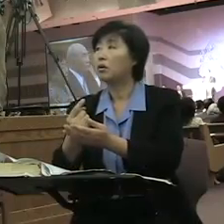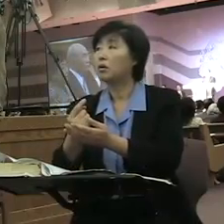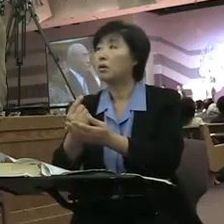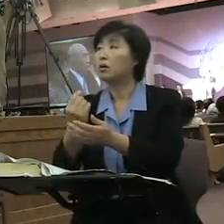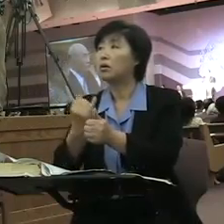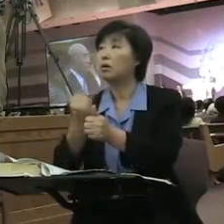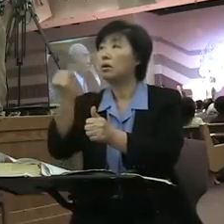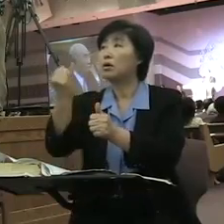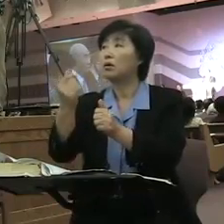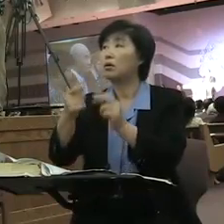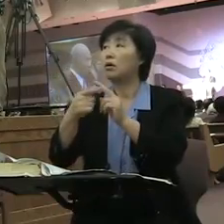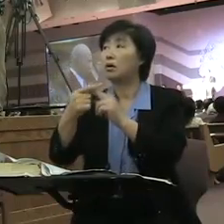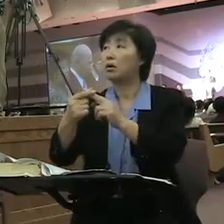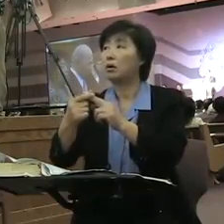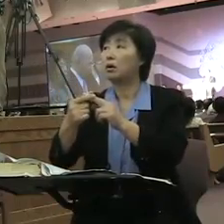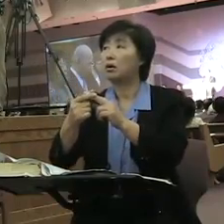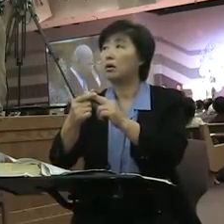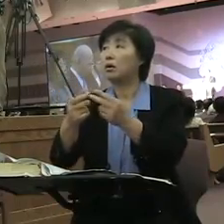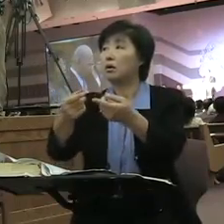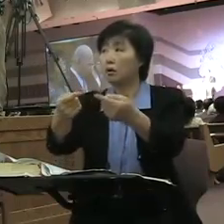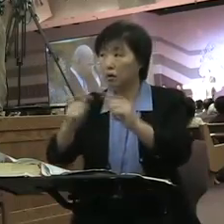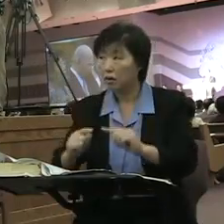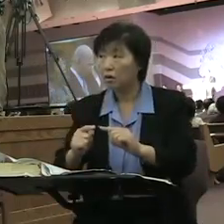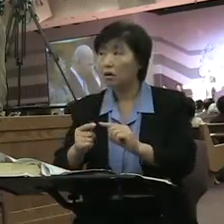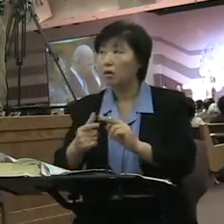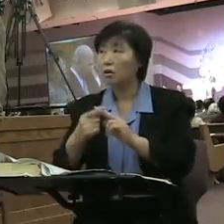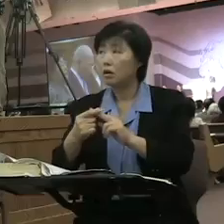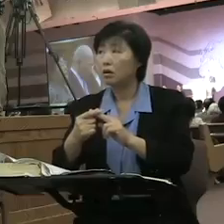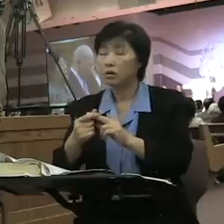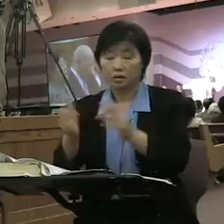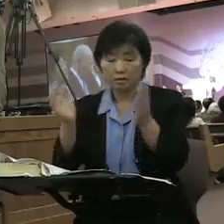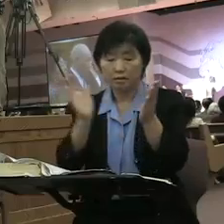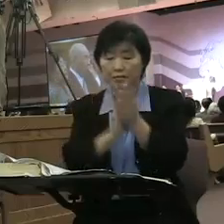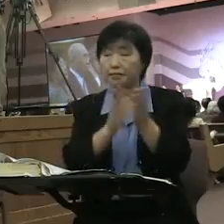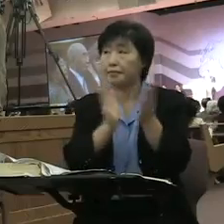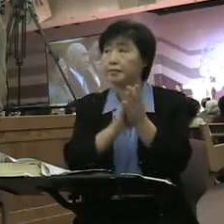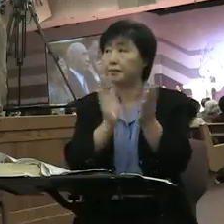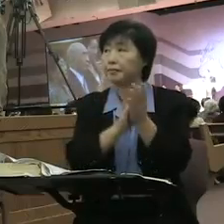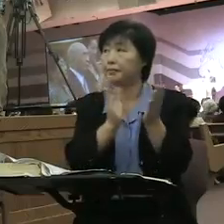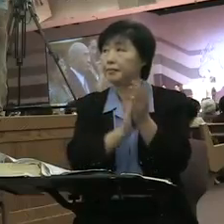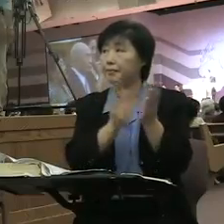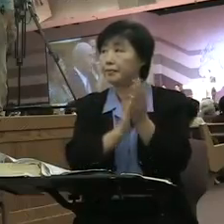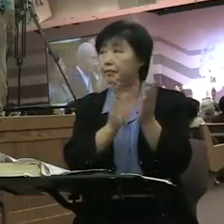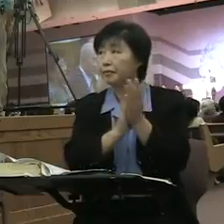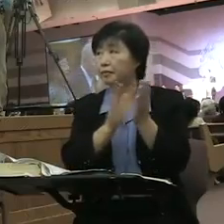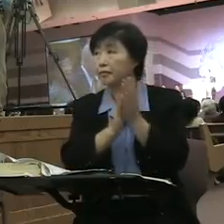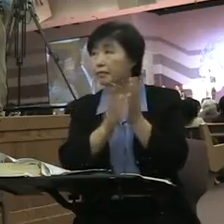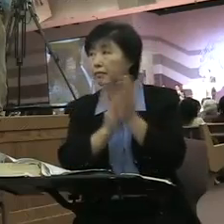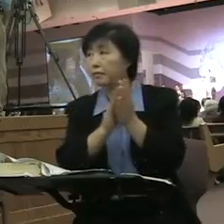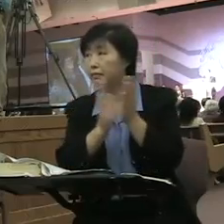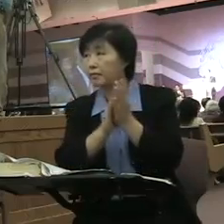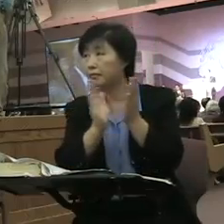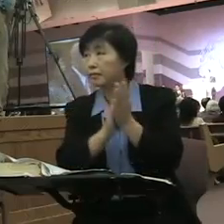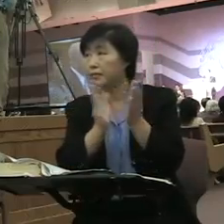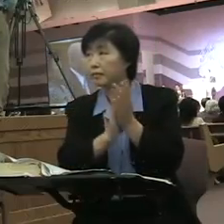사모님과 함께 참석하시고 같이 예배드리고 계신 우리 환영의 박수 한번 드리겠습니다.